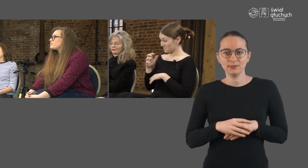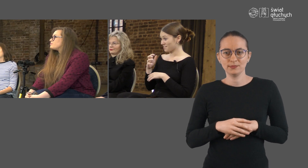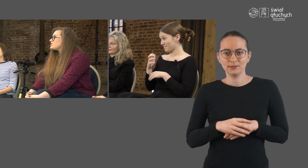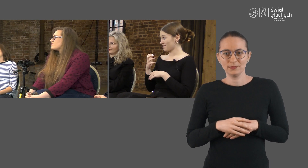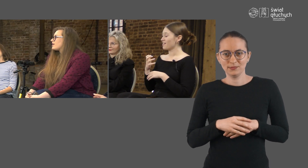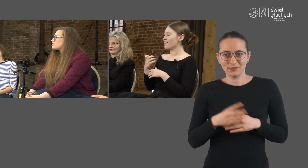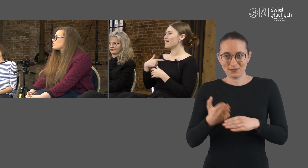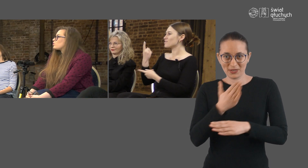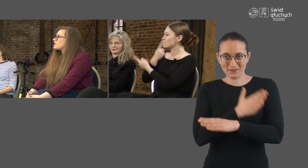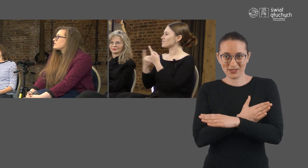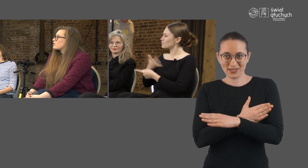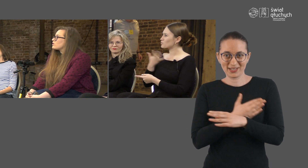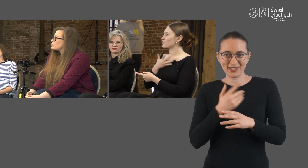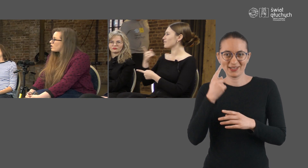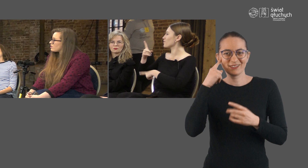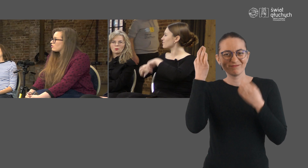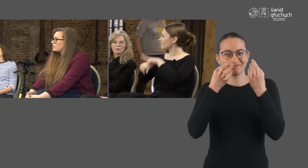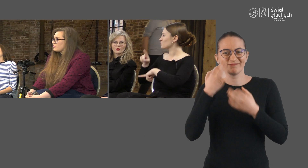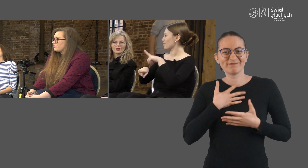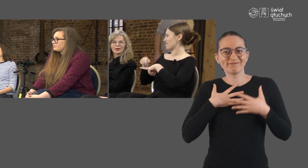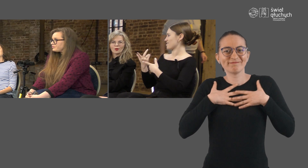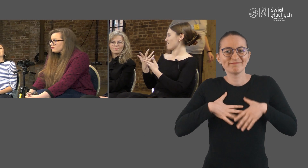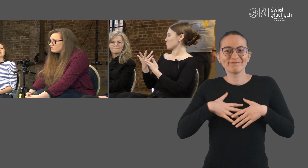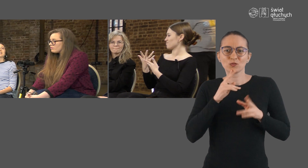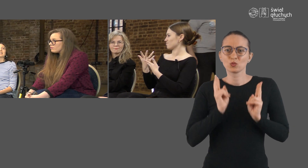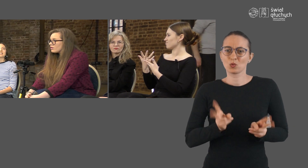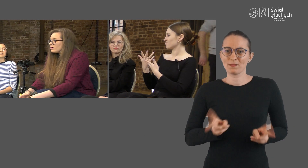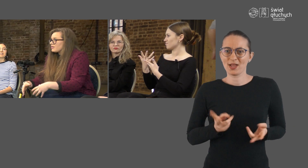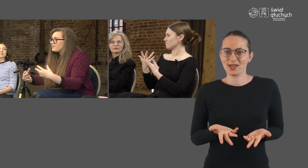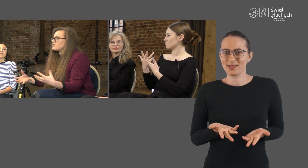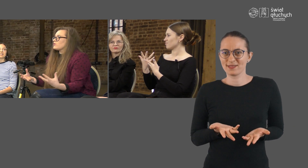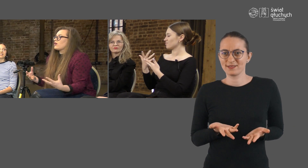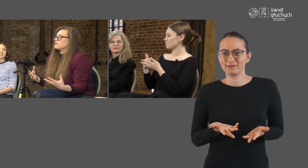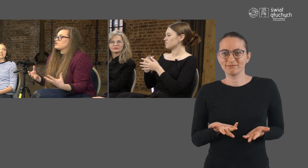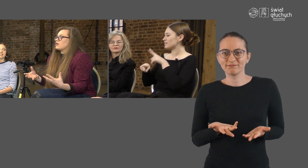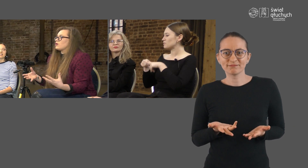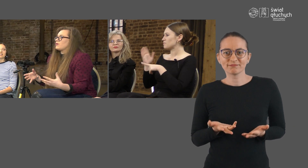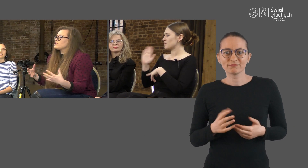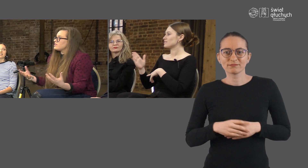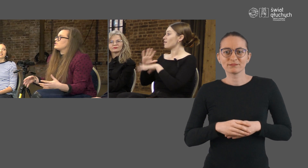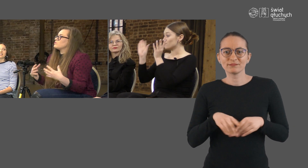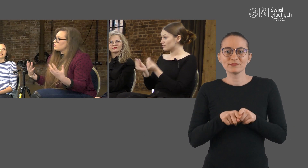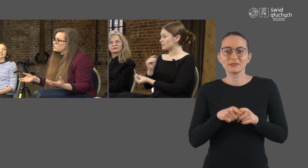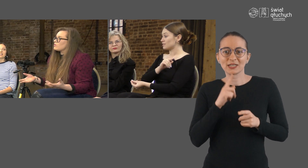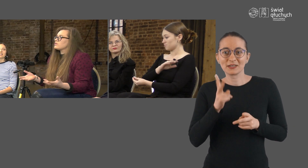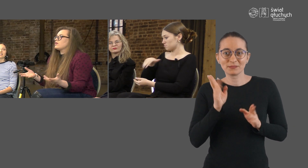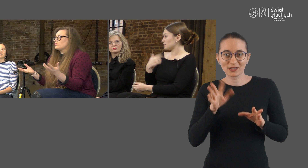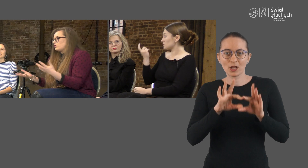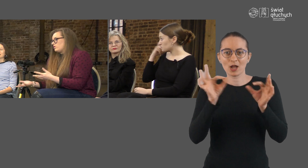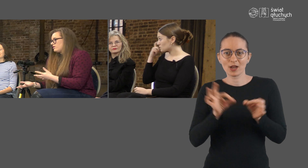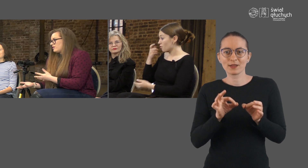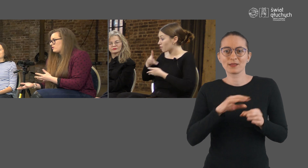dla mnie się wydaje, że to było dla mnie taką naturalną jakby sekwencją tego, że dobra, wszyscy jesteśmy